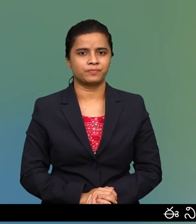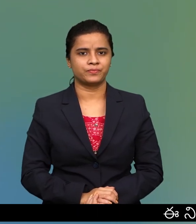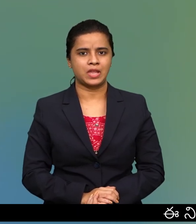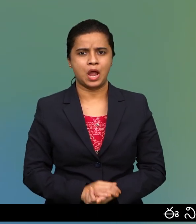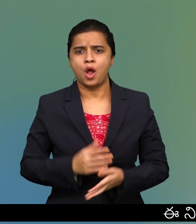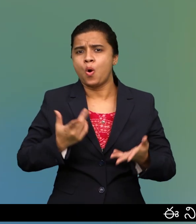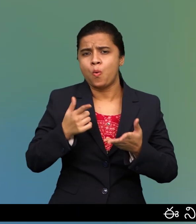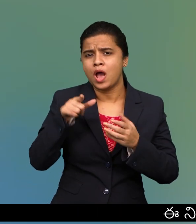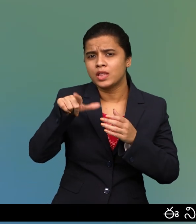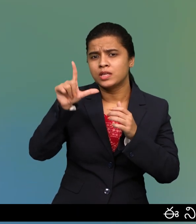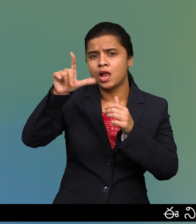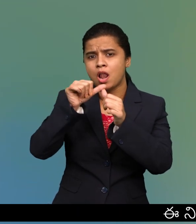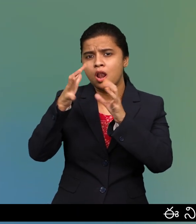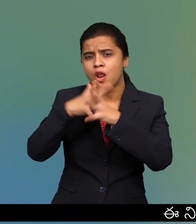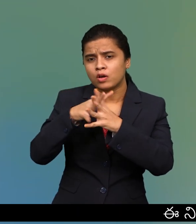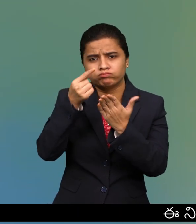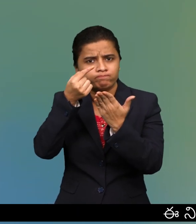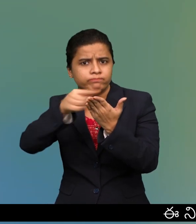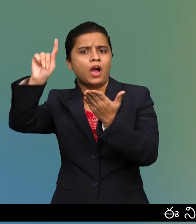ఈ నియమాలు ఎందుకు చెల్లుతాయి?